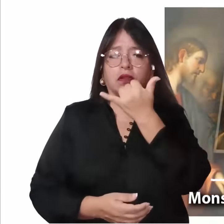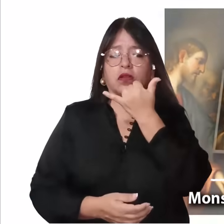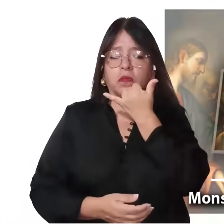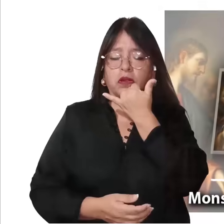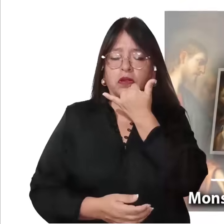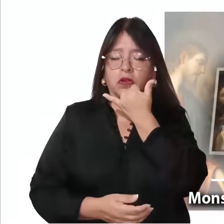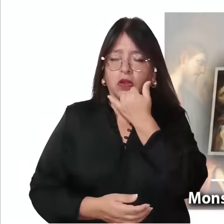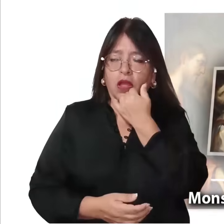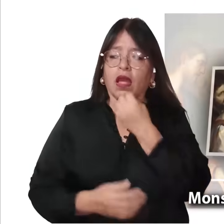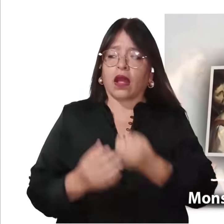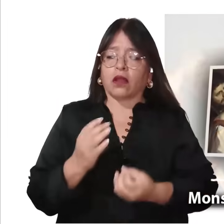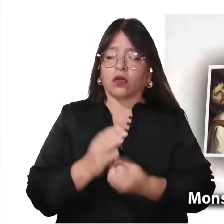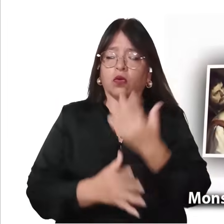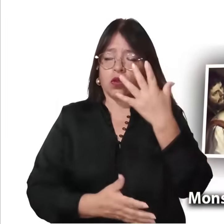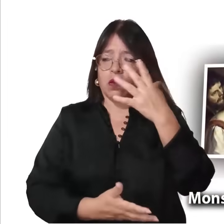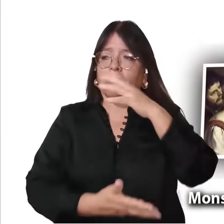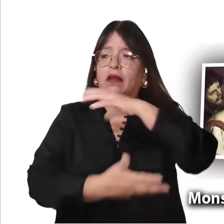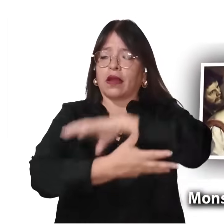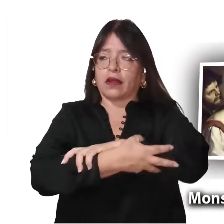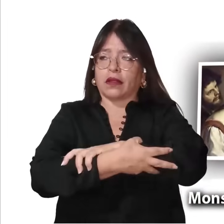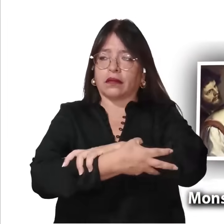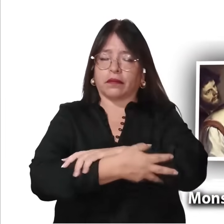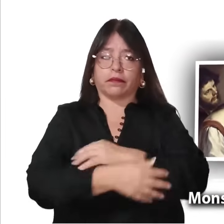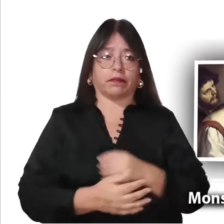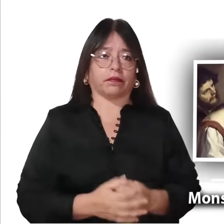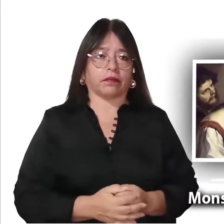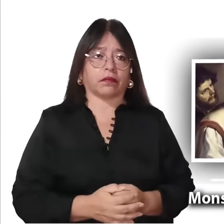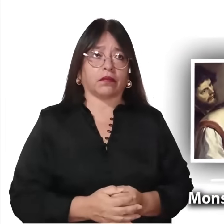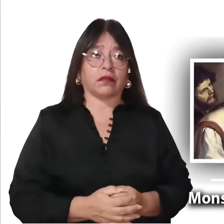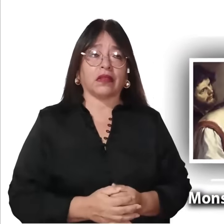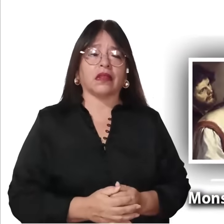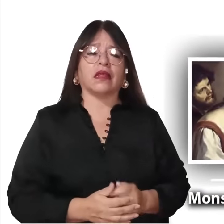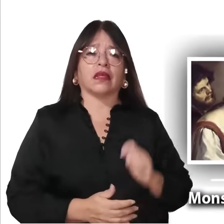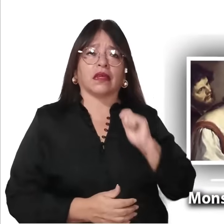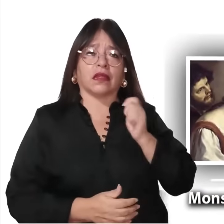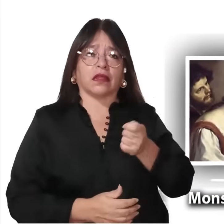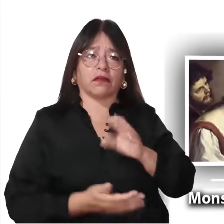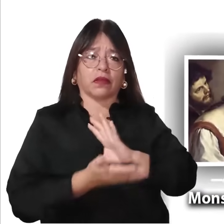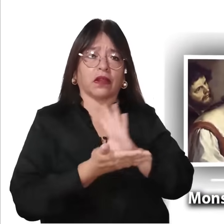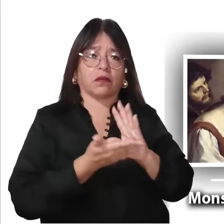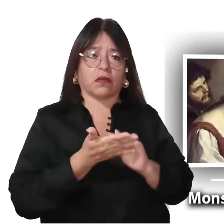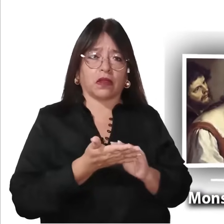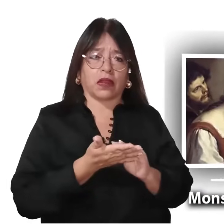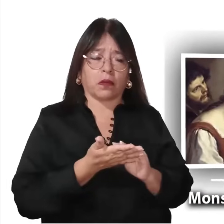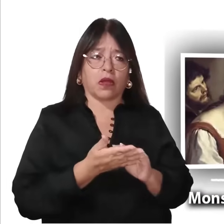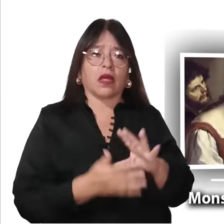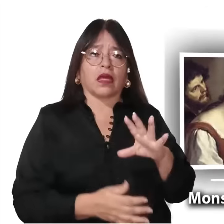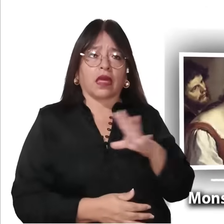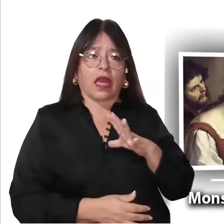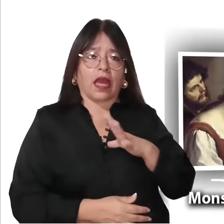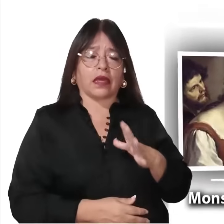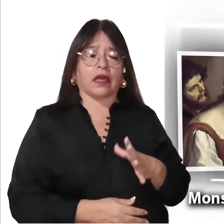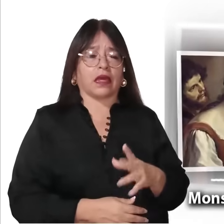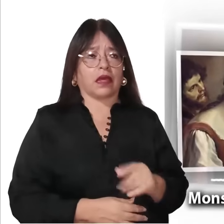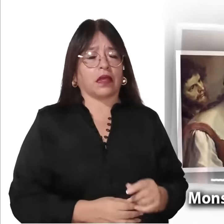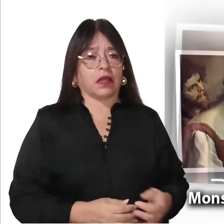Este es el sentido del matrimonio, y no solamente uniones de conveniencia o de placer, sino compromiso serio